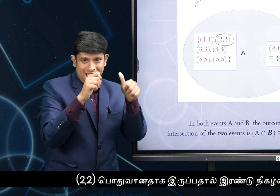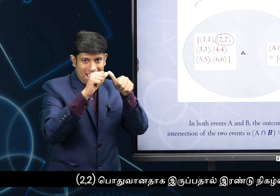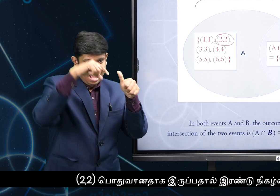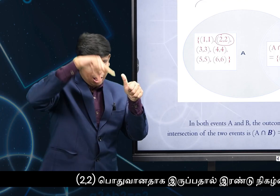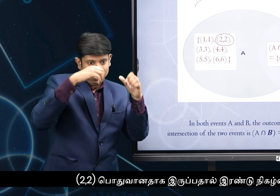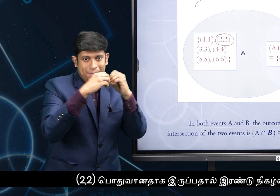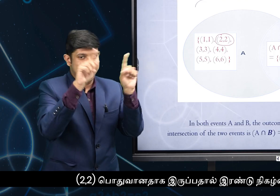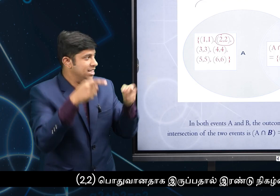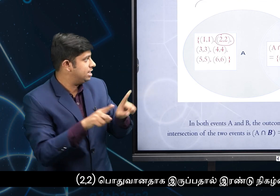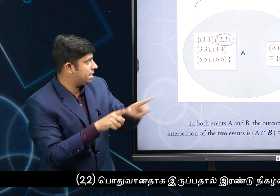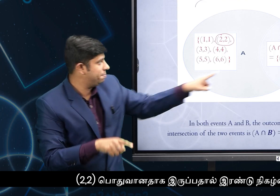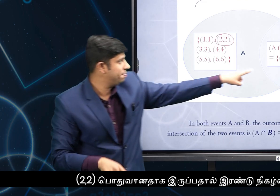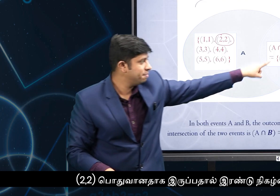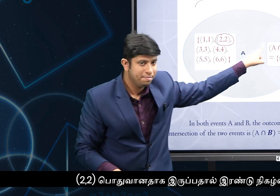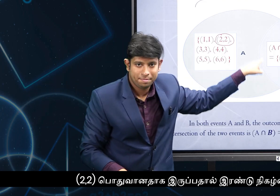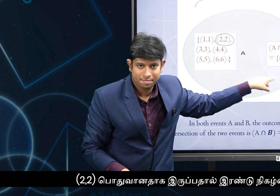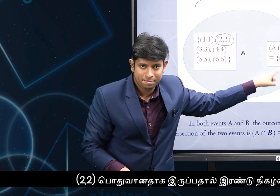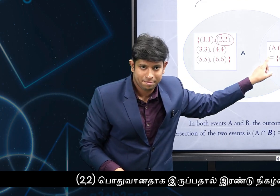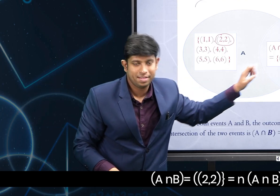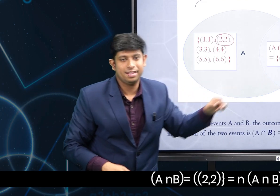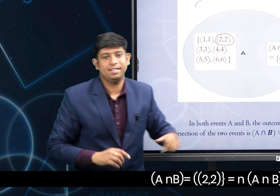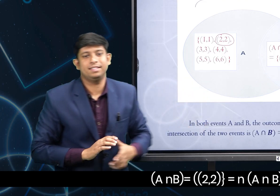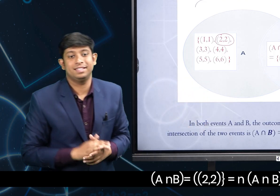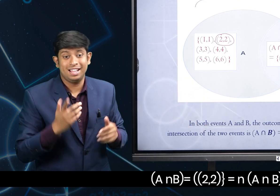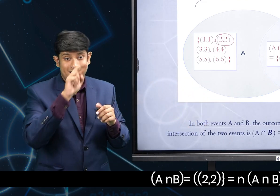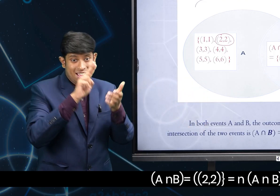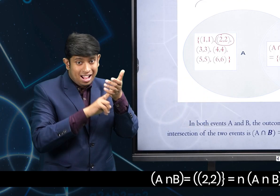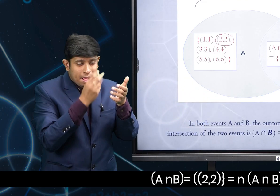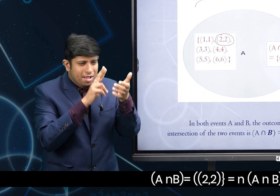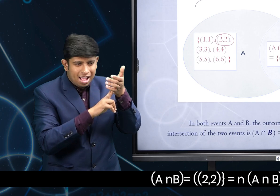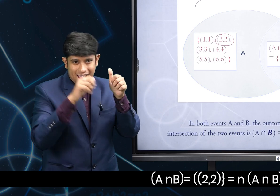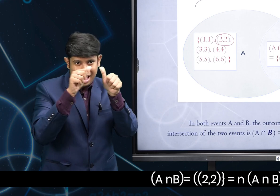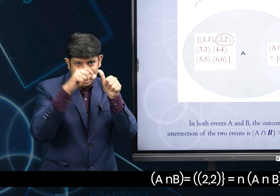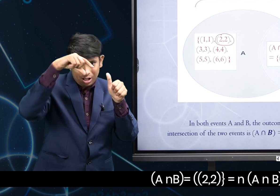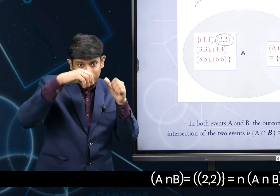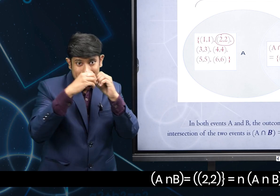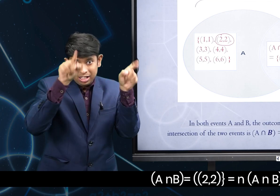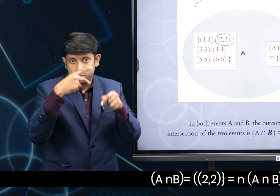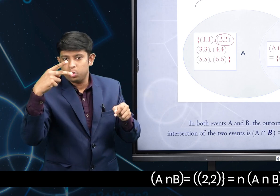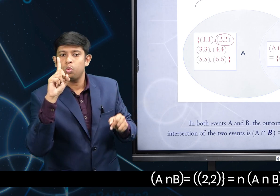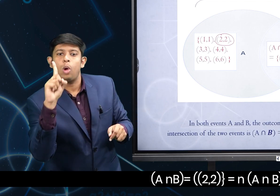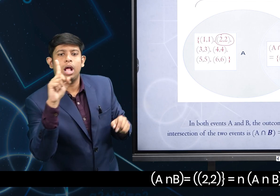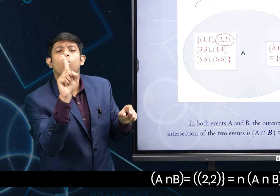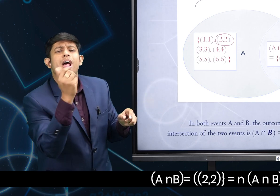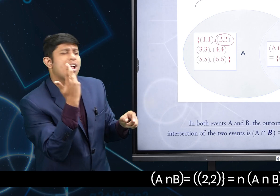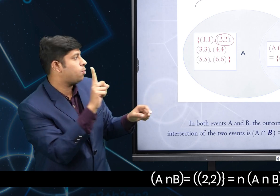2 நிகழ்வுகளின் குறுக்குவெட்டு அடைப்புக்குறி ஏ வெட்டுக்கணம் பி ஈடு அடைப்புக்குறி 2 மற்றும்